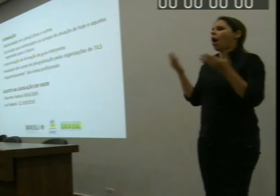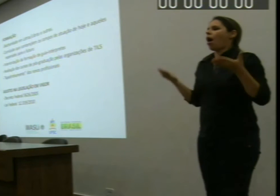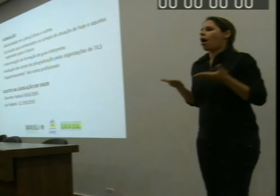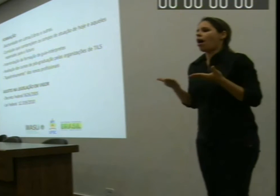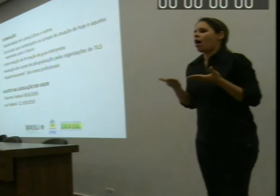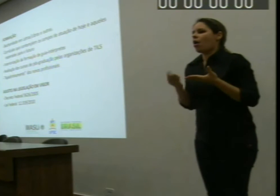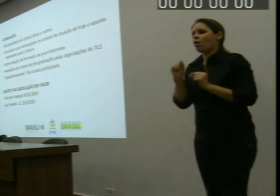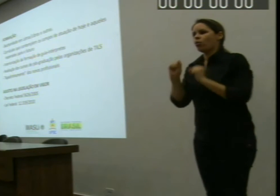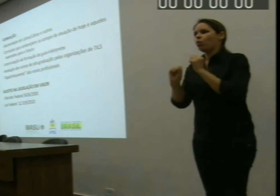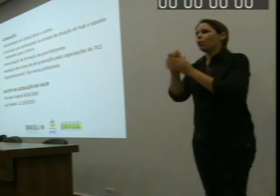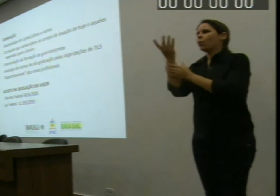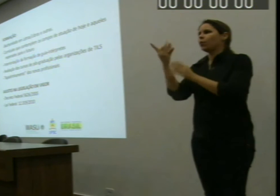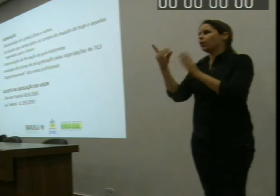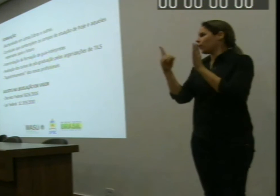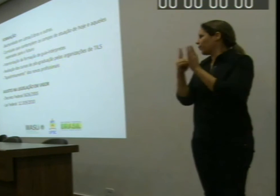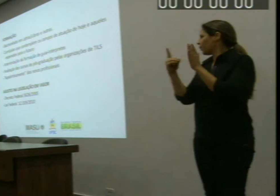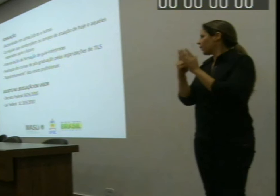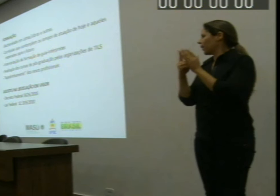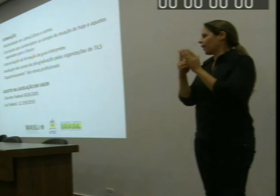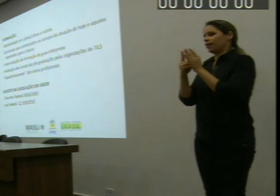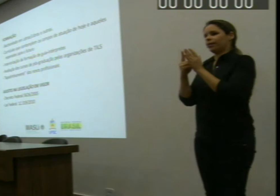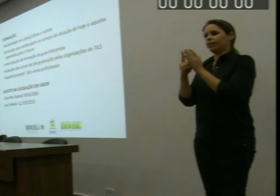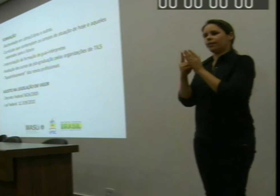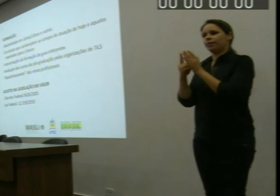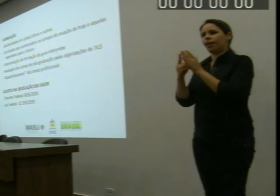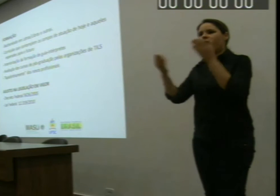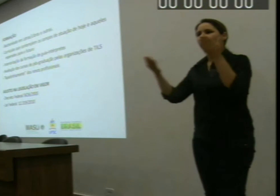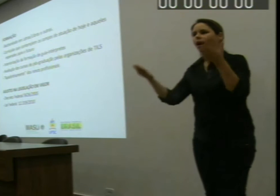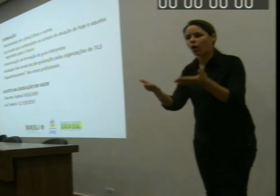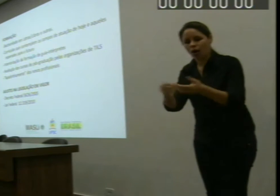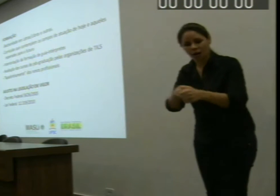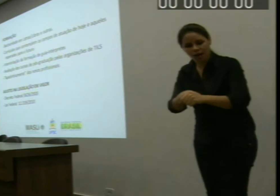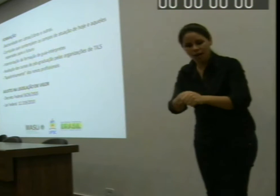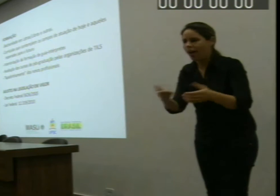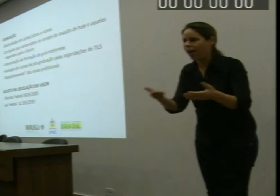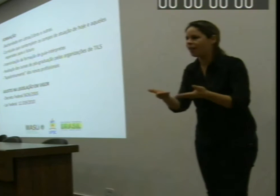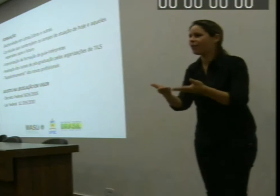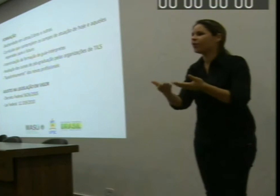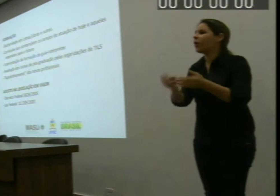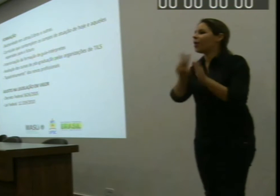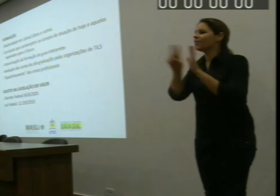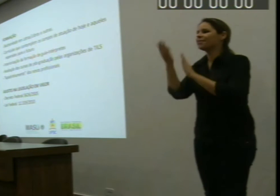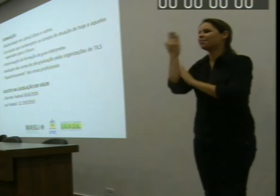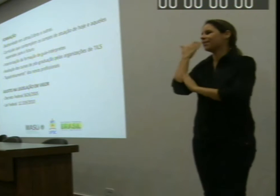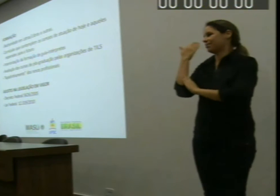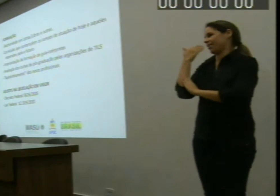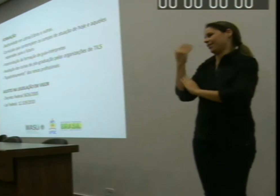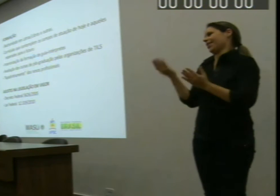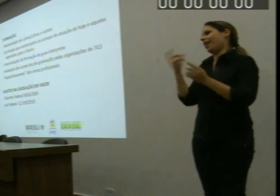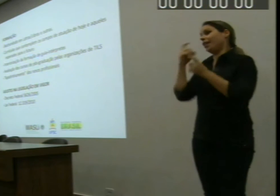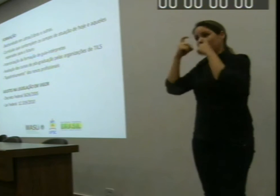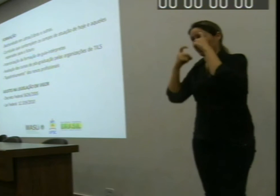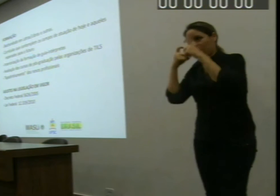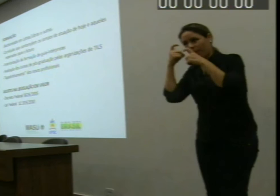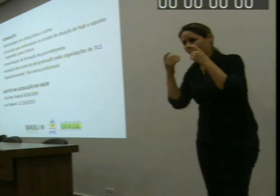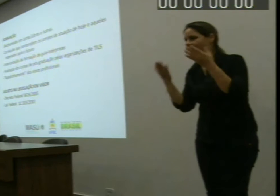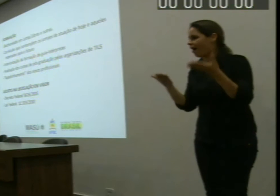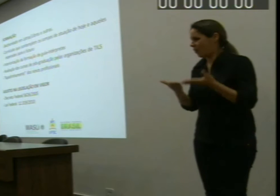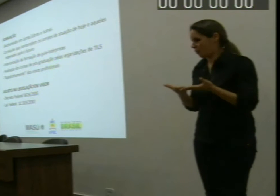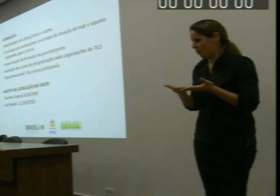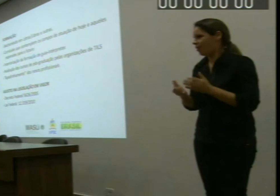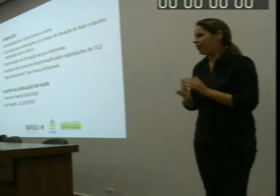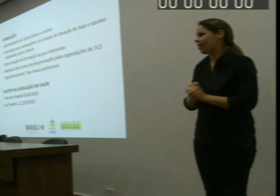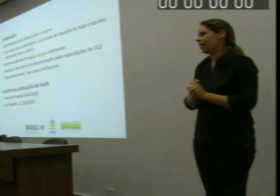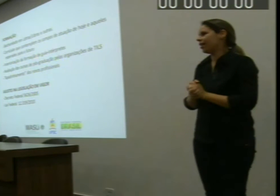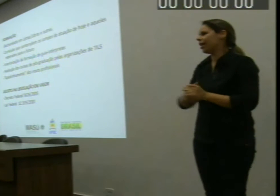decreto olha olha quando veio a pergunta a pergunta veio a semana passada então há duas semanas do Pr libras Há